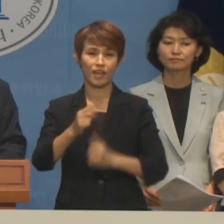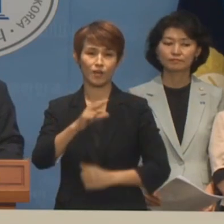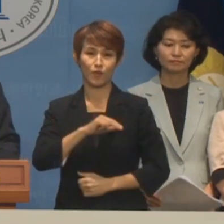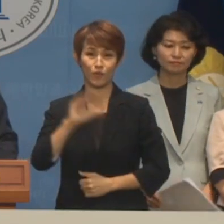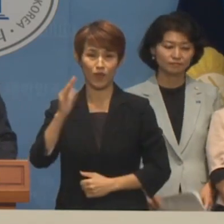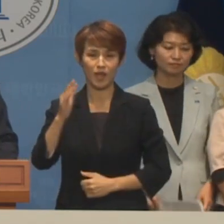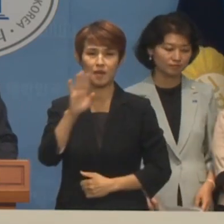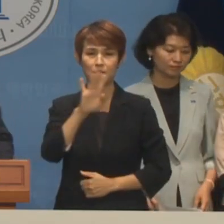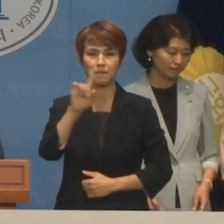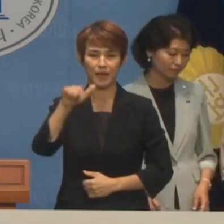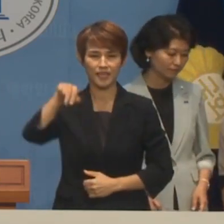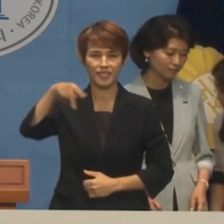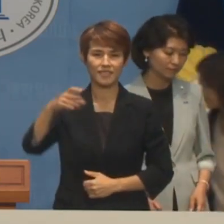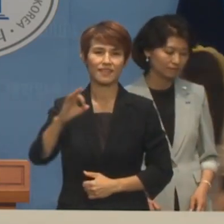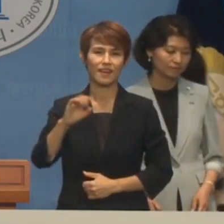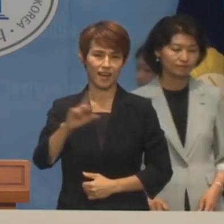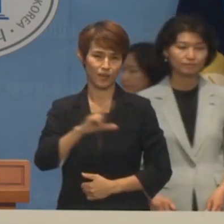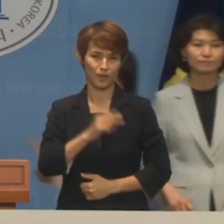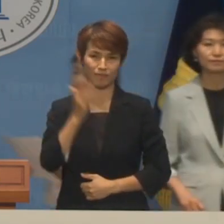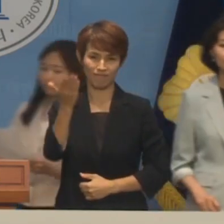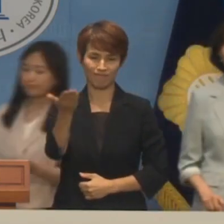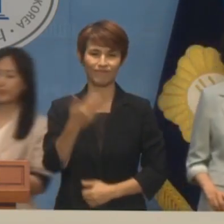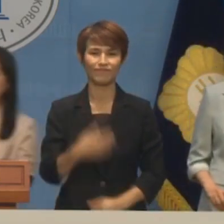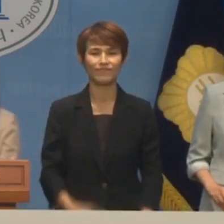의원님의 발언이 있겠습니다.